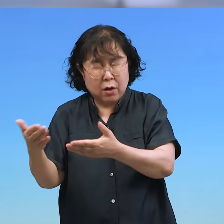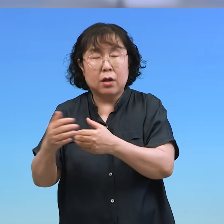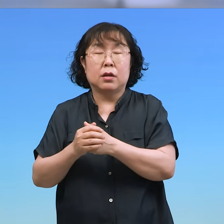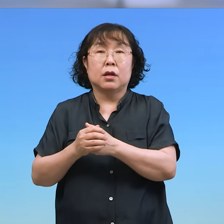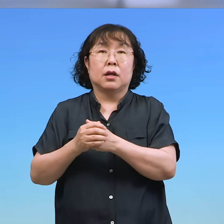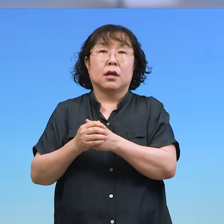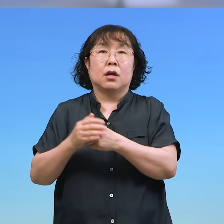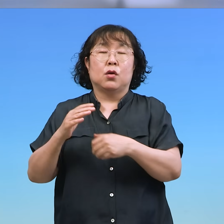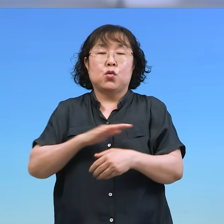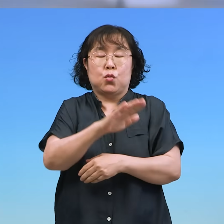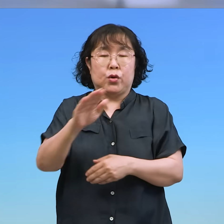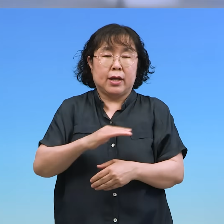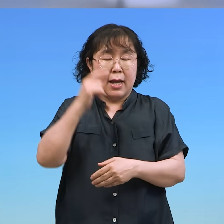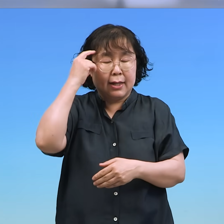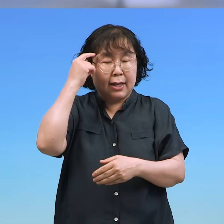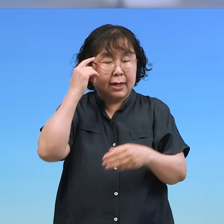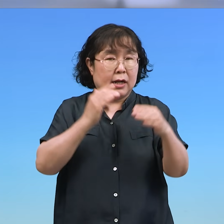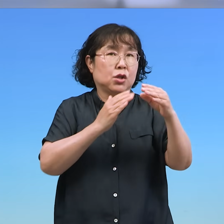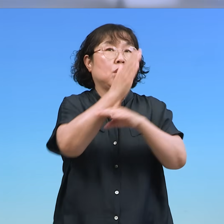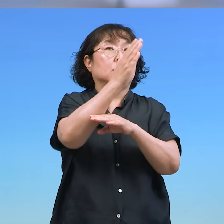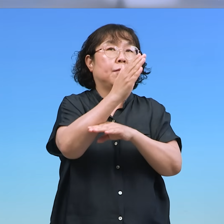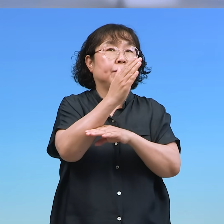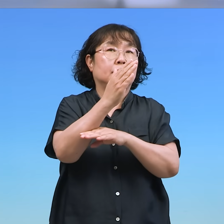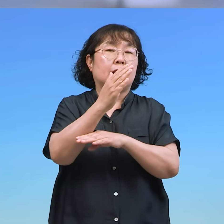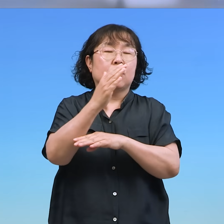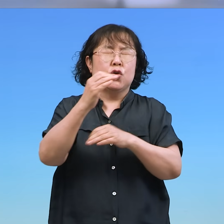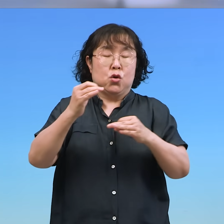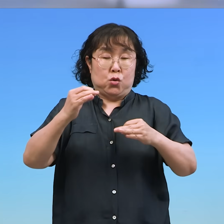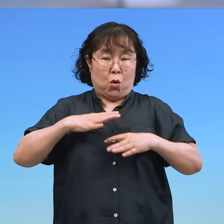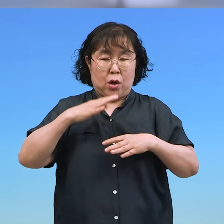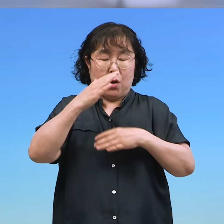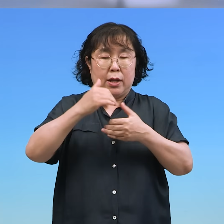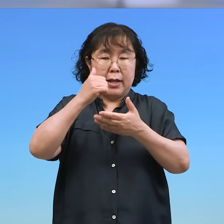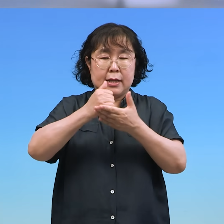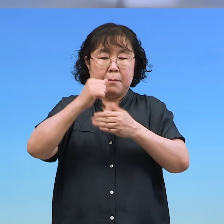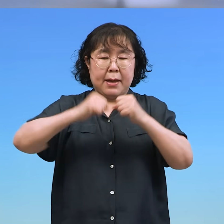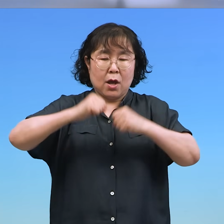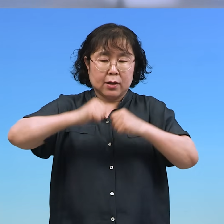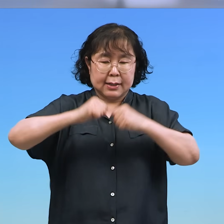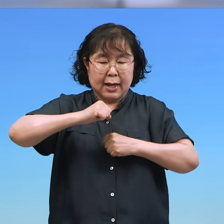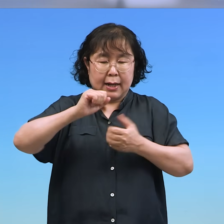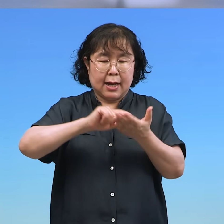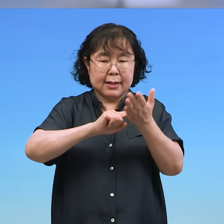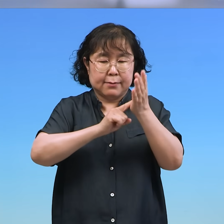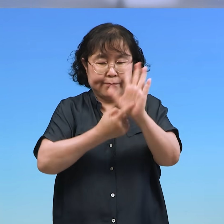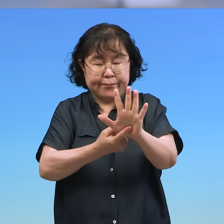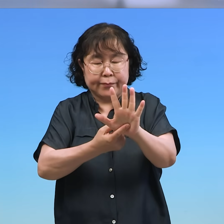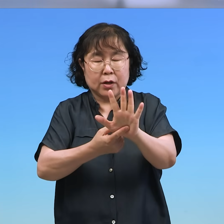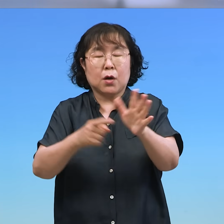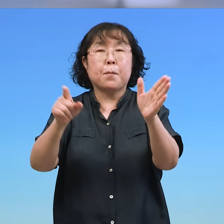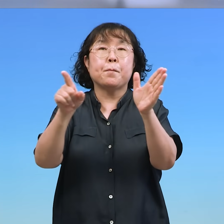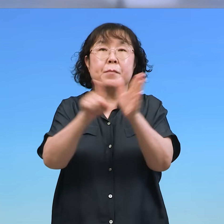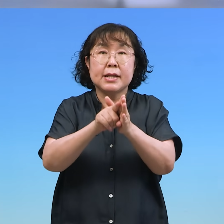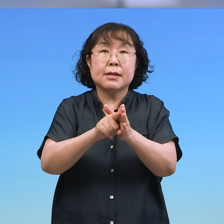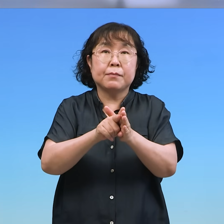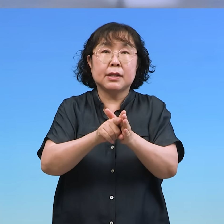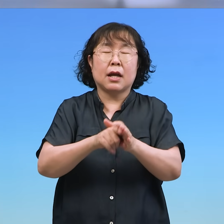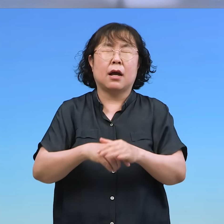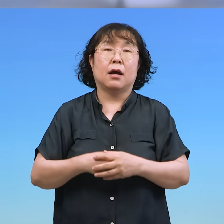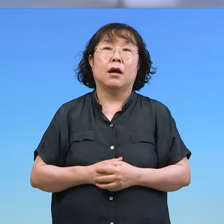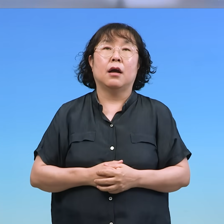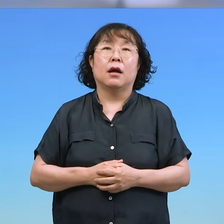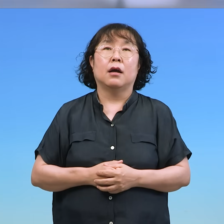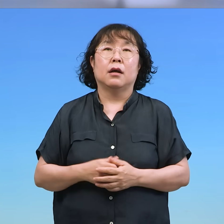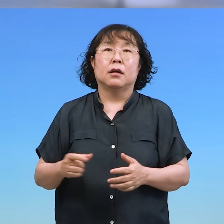너무나 놀라운 하나님의 방법과 역사가 일어날 줄 믿습니다. 저 확신합니다. 이게 그냥 이렇게